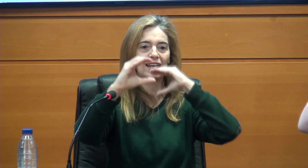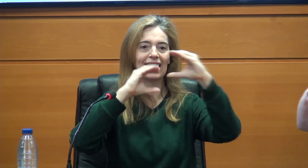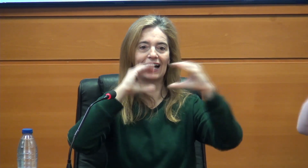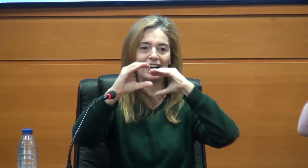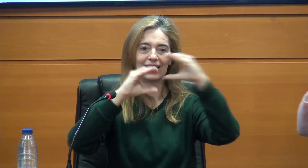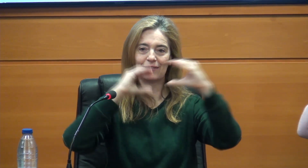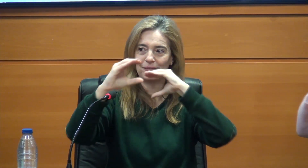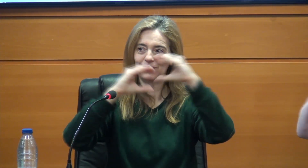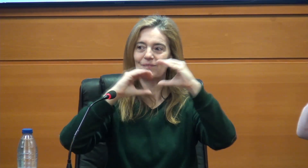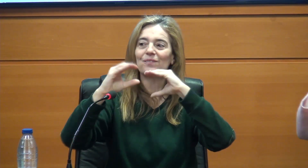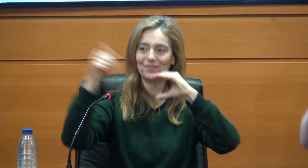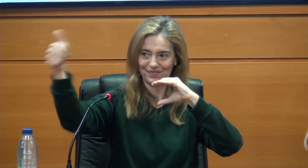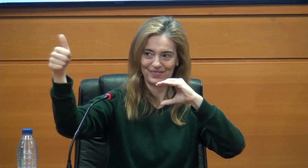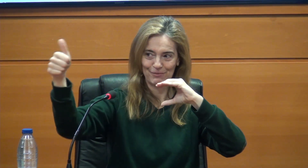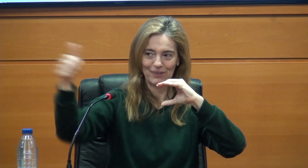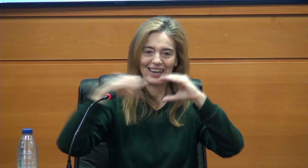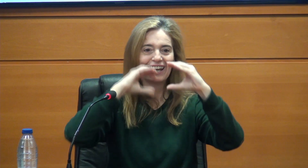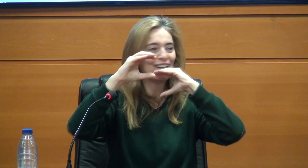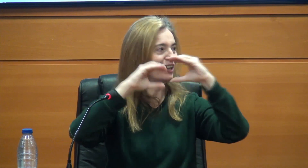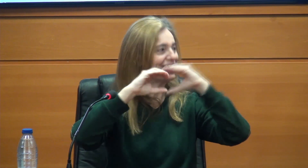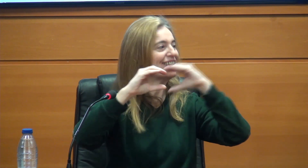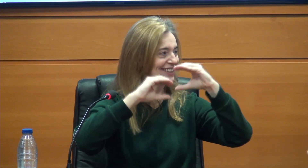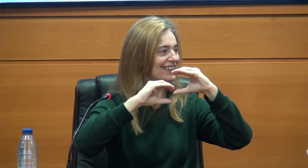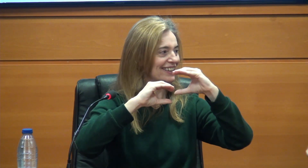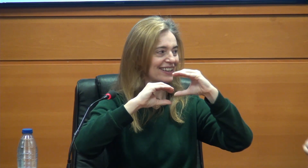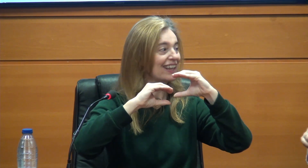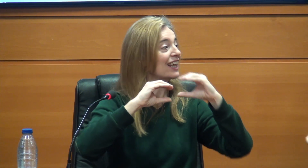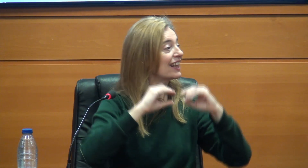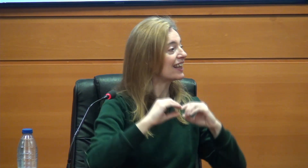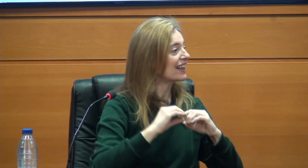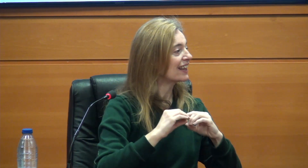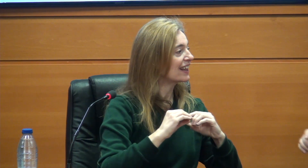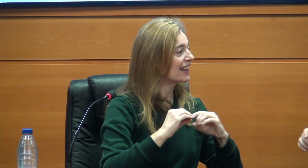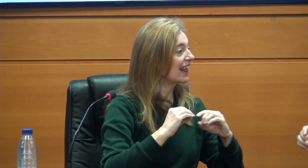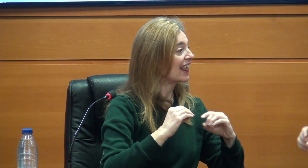comunicar de tener de tener no